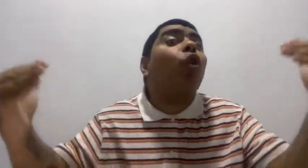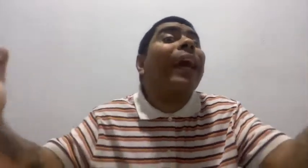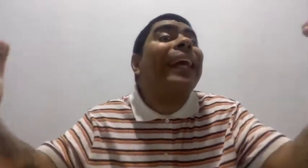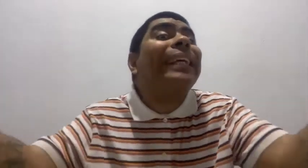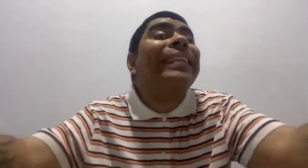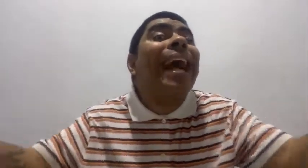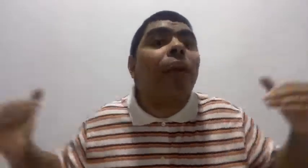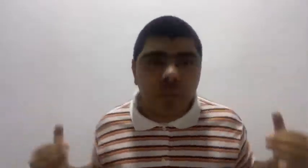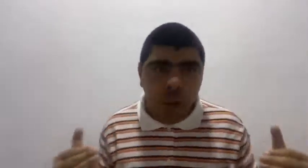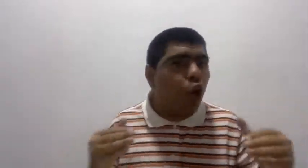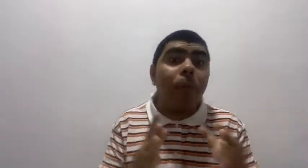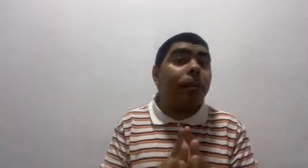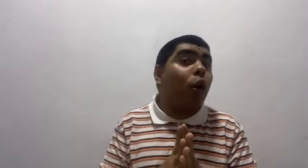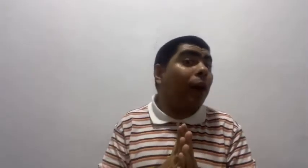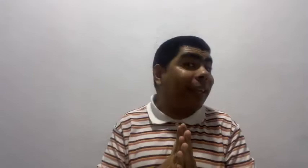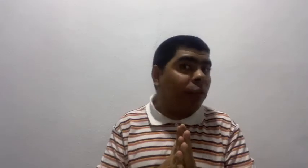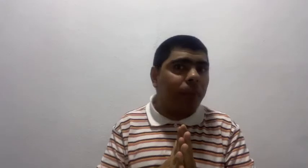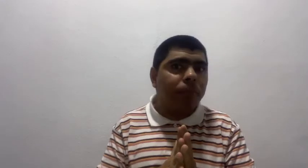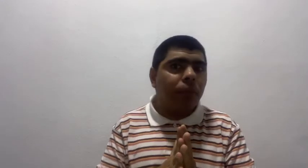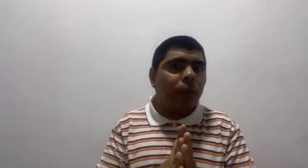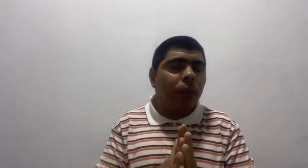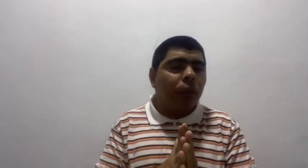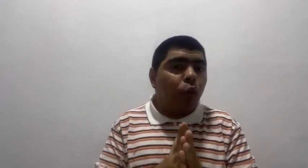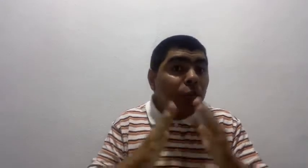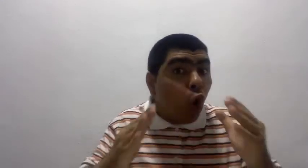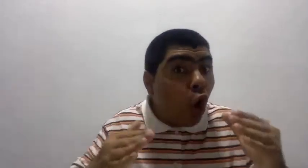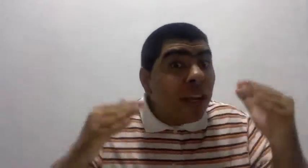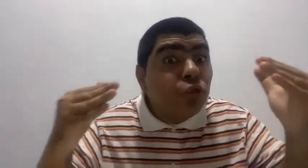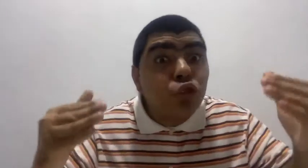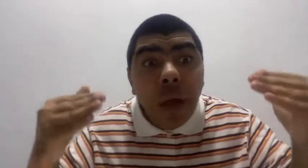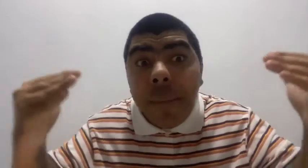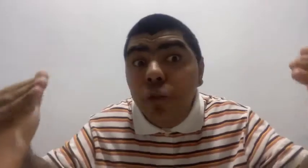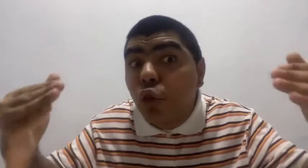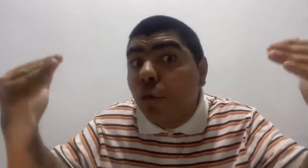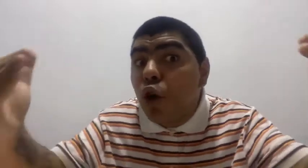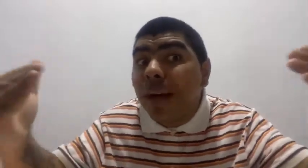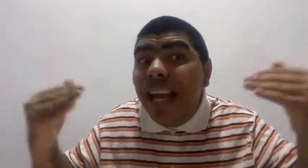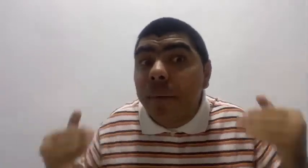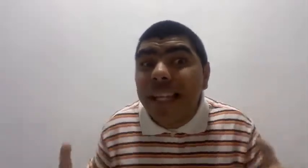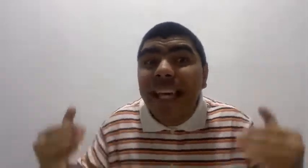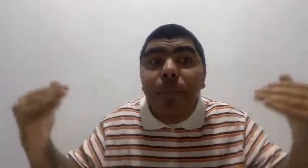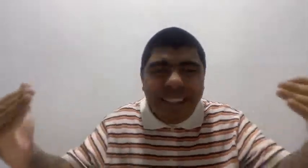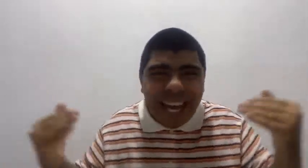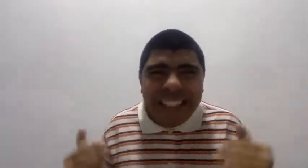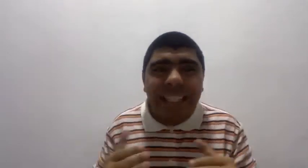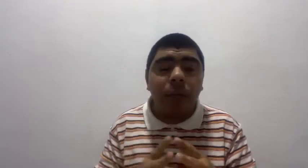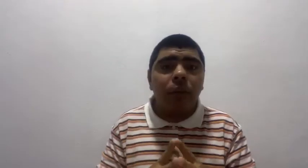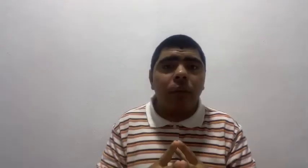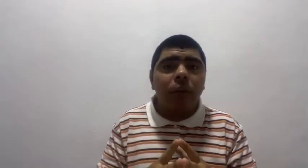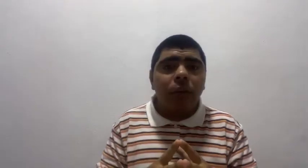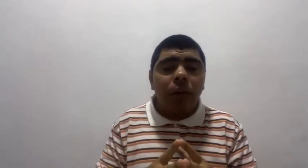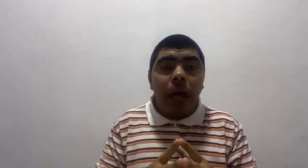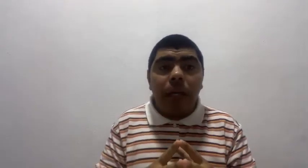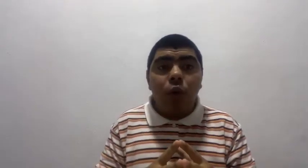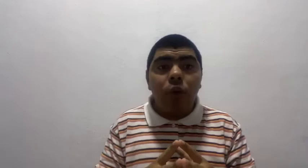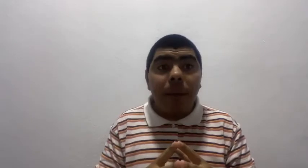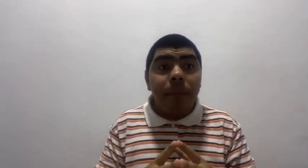que es cristiano. Eso es lo primero que dicen. Cuando oyen, amén, tu forma de hablar y de expresarte. Aleluya, ¿ves?